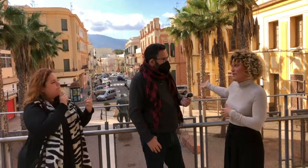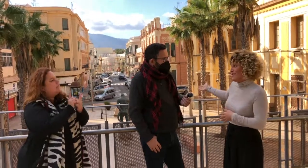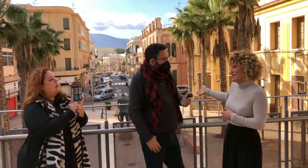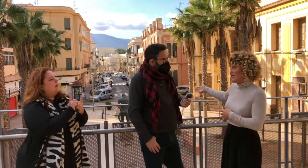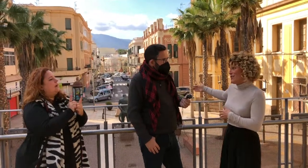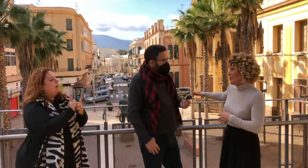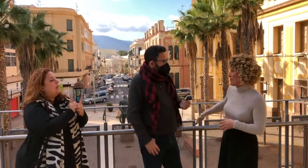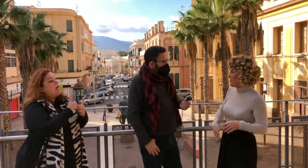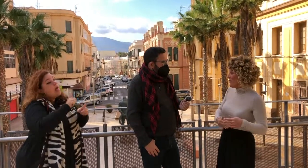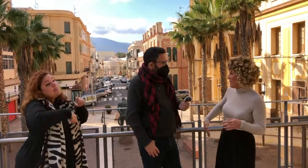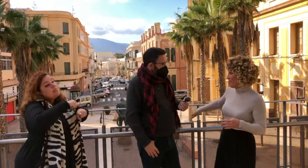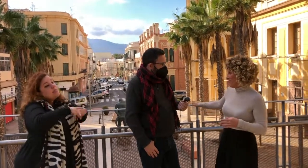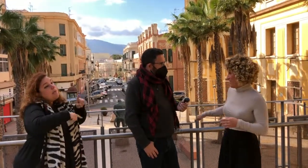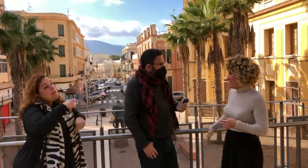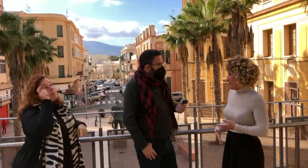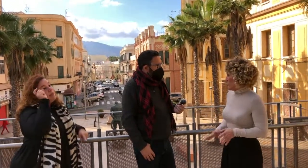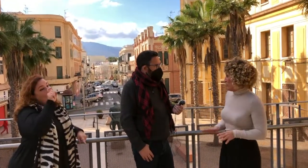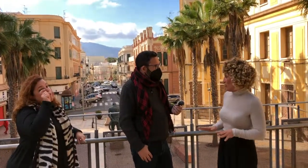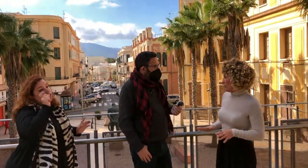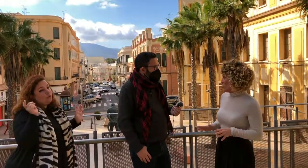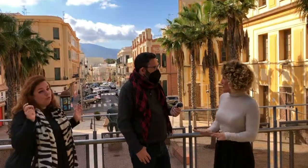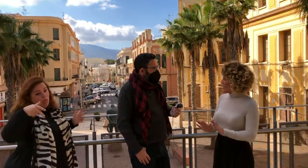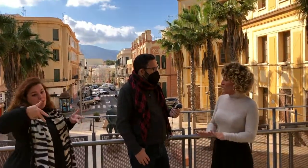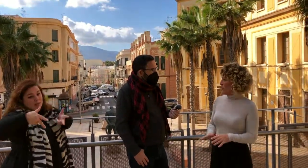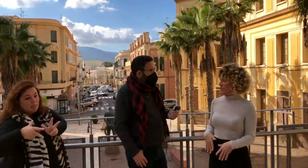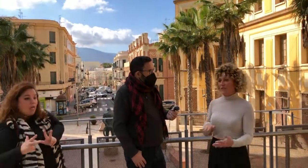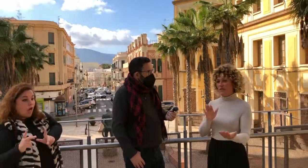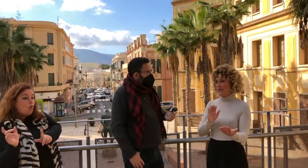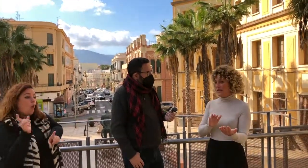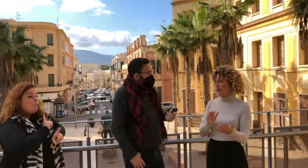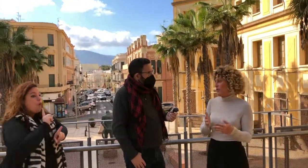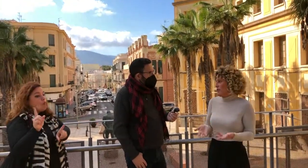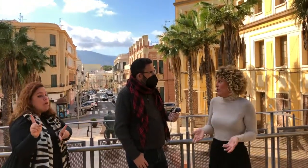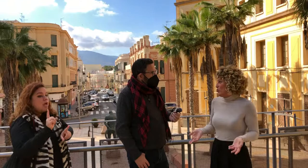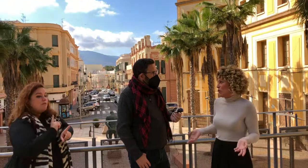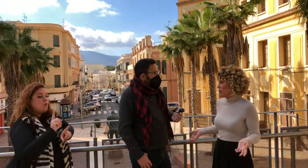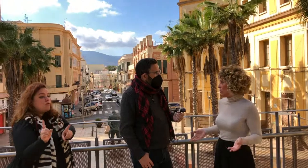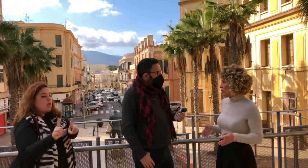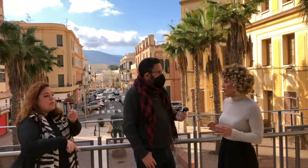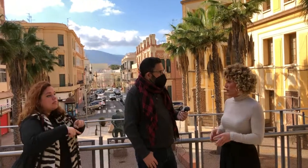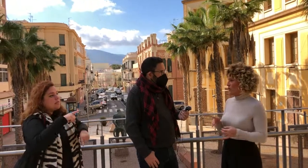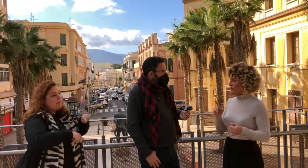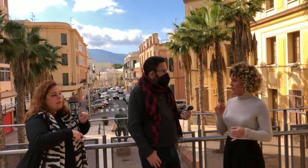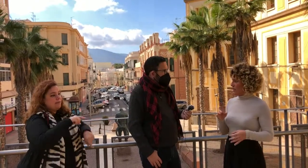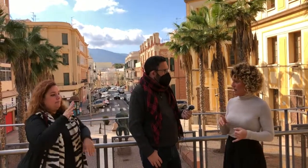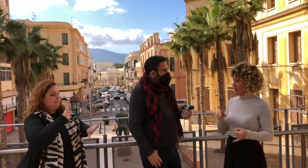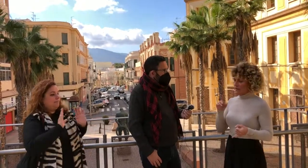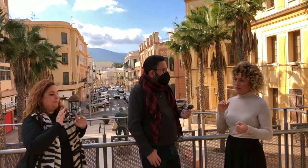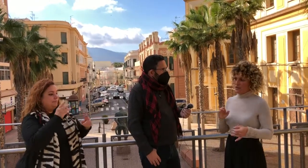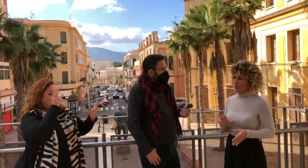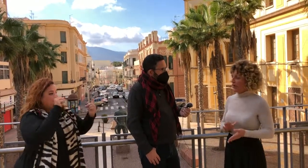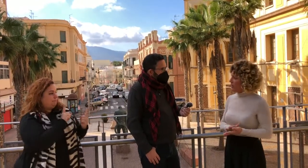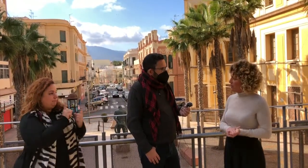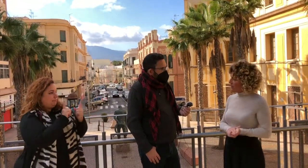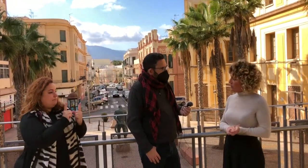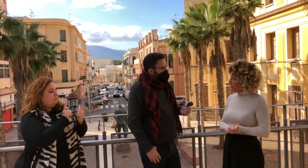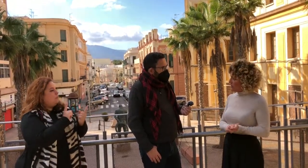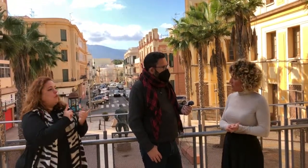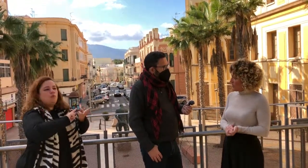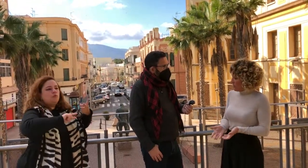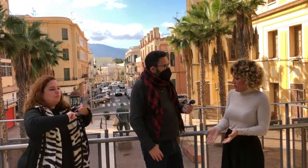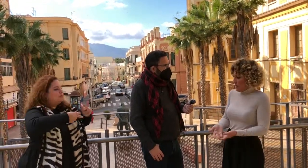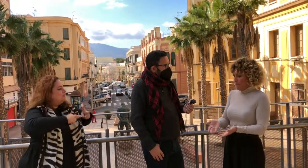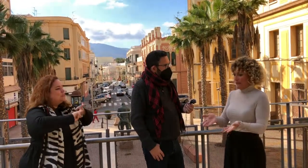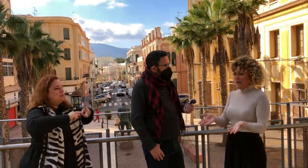muchas veces está sentado o se va moviendo, pero nosotros sentados en una silla frente a ellos y repetimos todo lo que se dice en clase, todo lo que dice el profesor